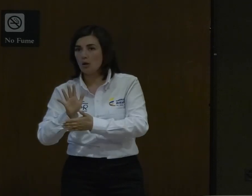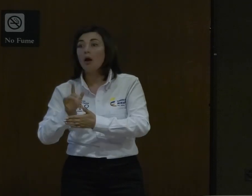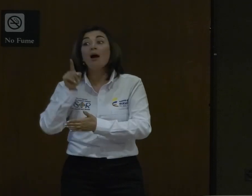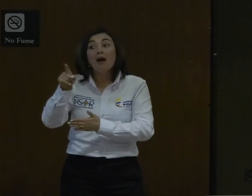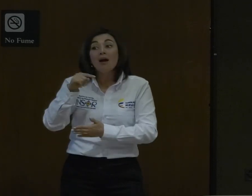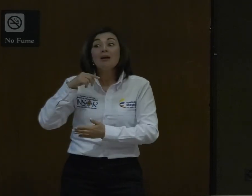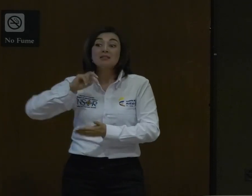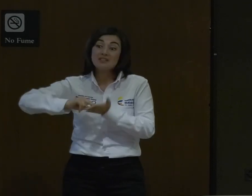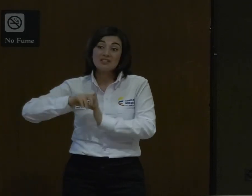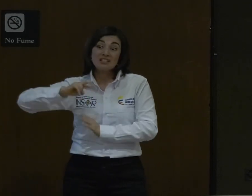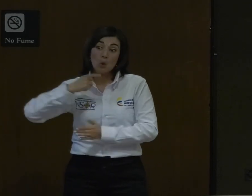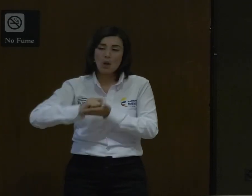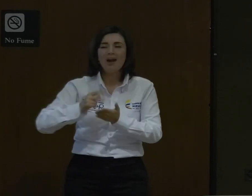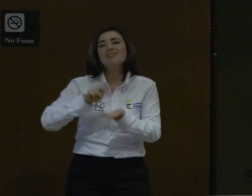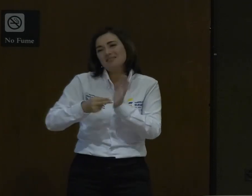bilingües.